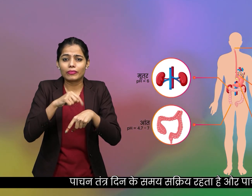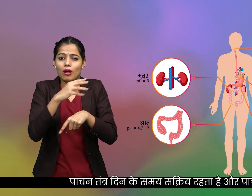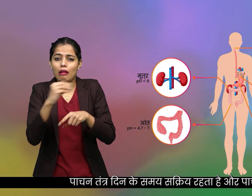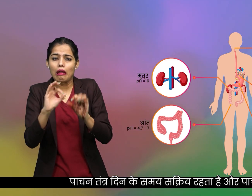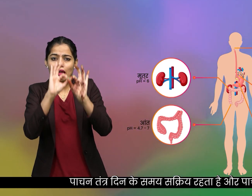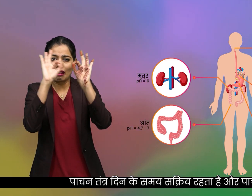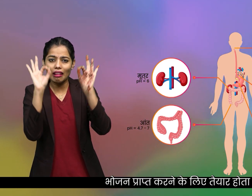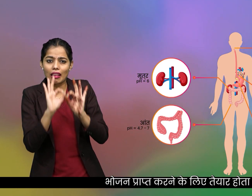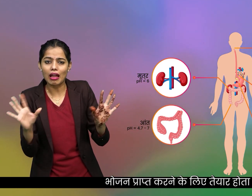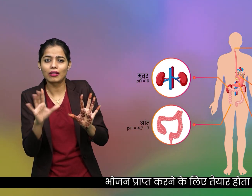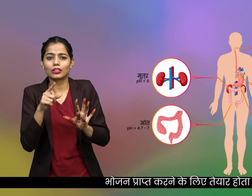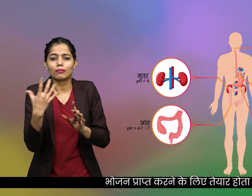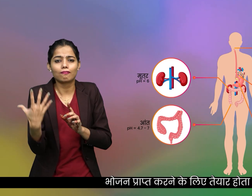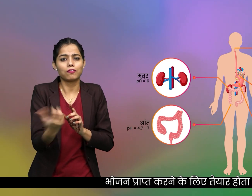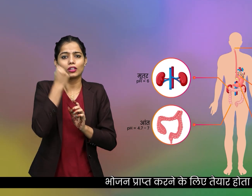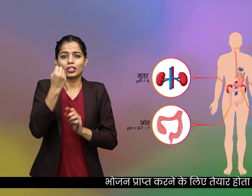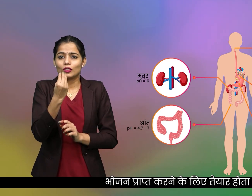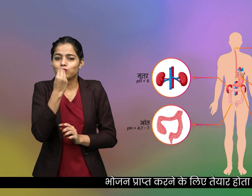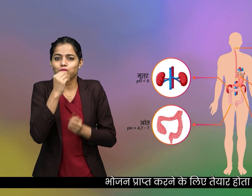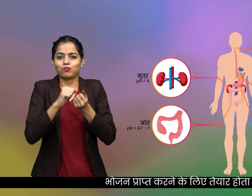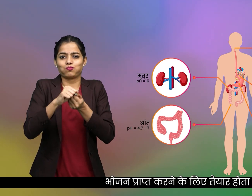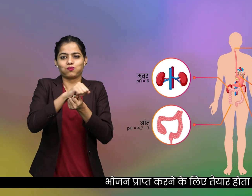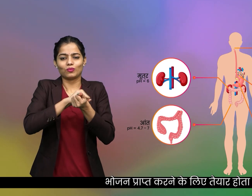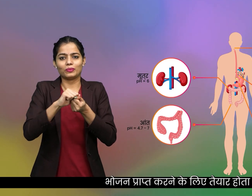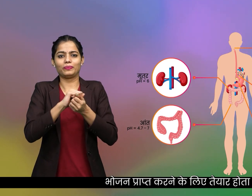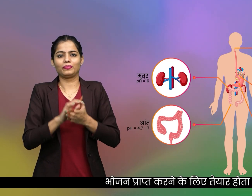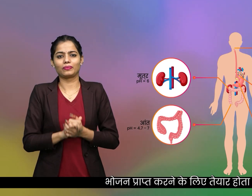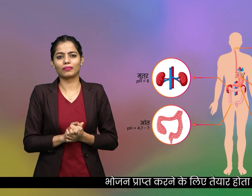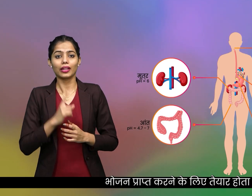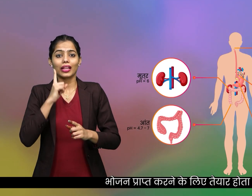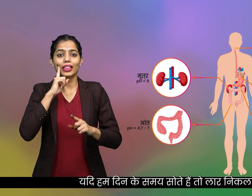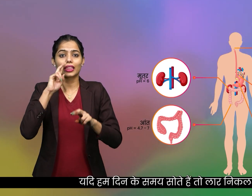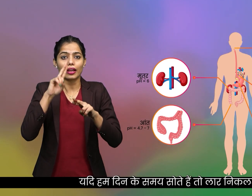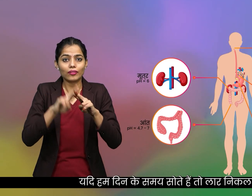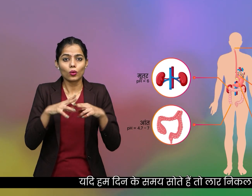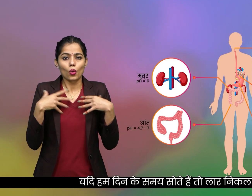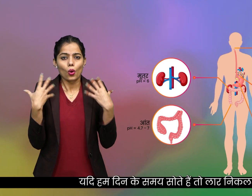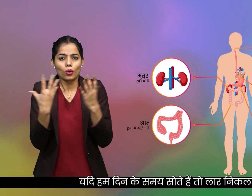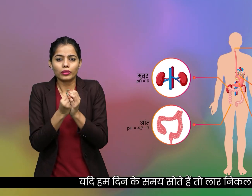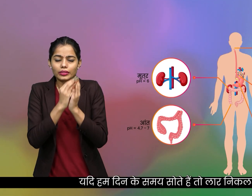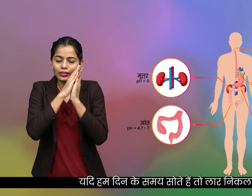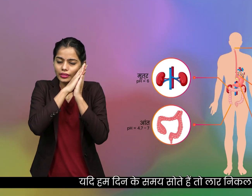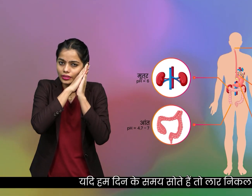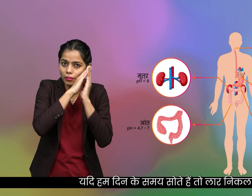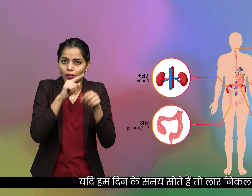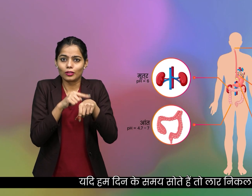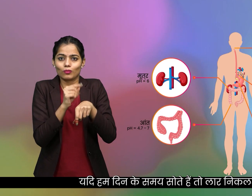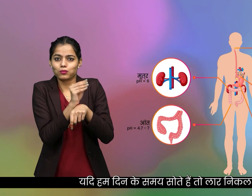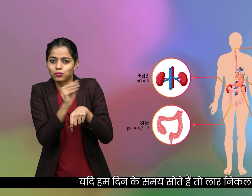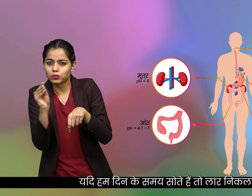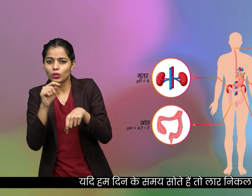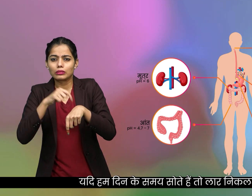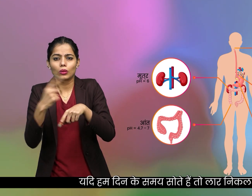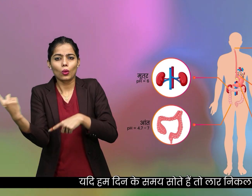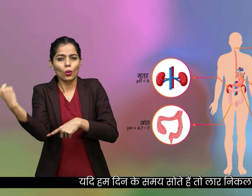पाचन के लिए भोजन प्राप्त करने केवल तैयार रहता है। यदि हम दिन के समय सोते हैं